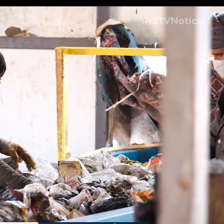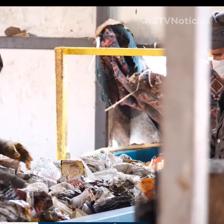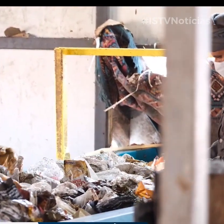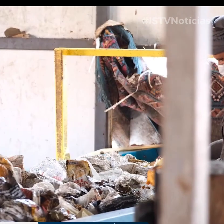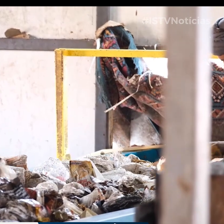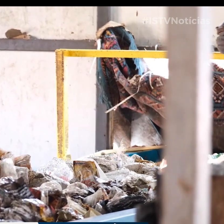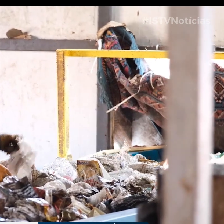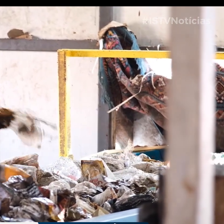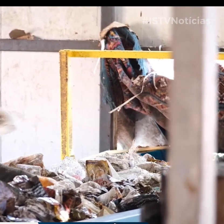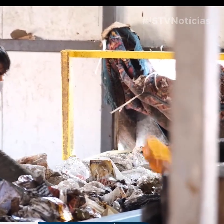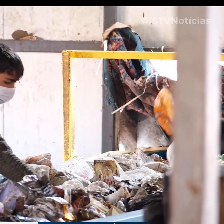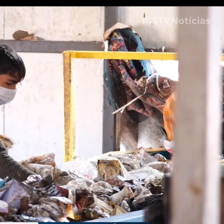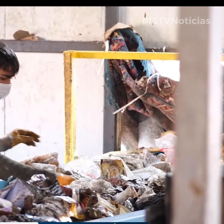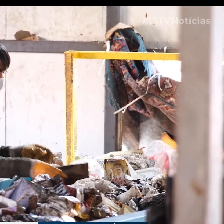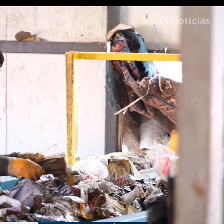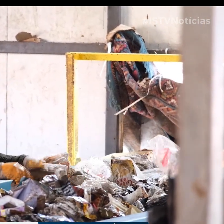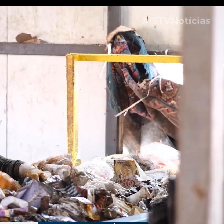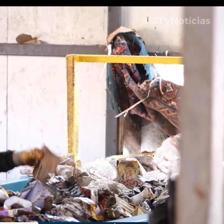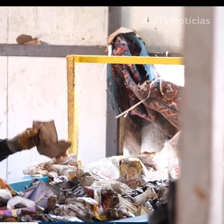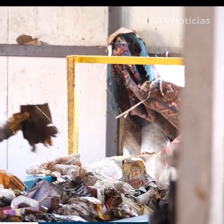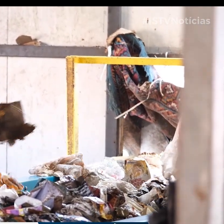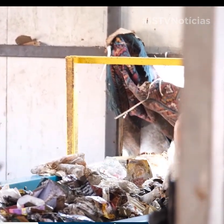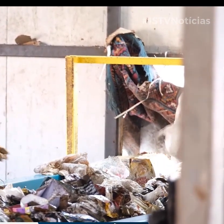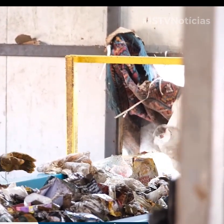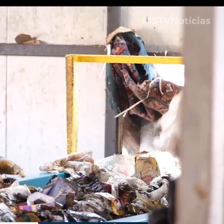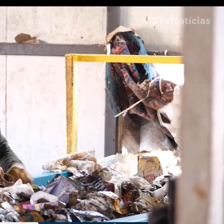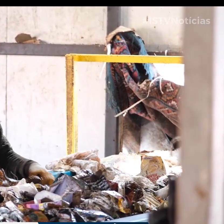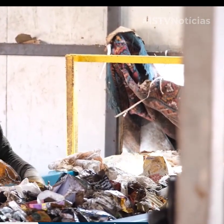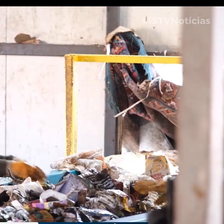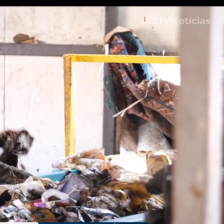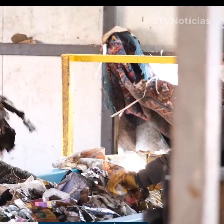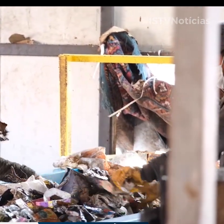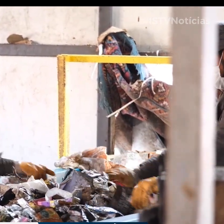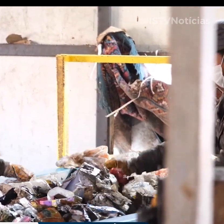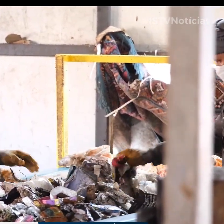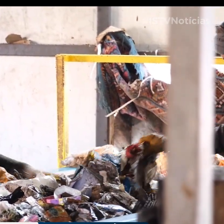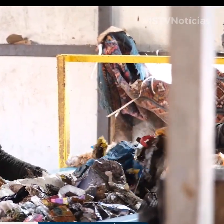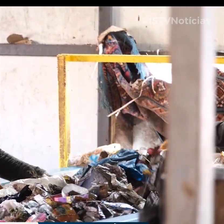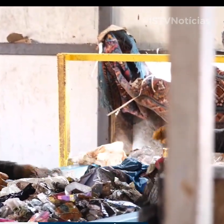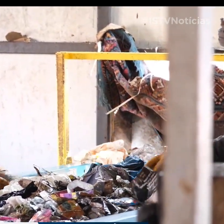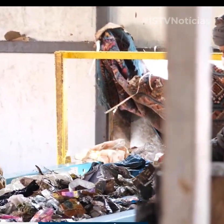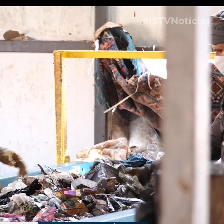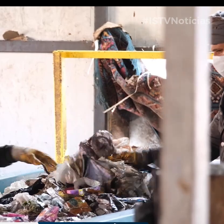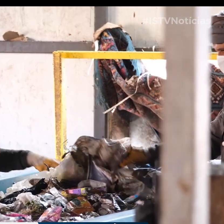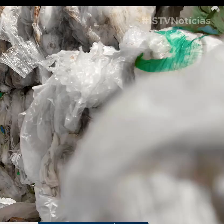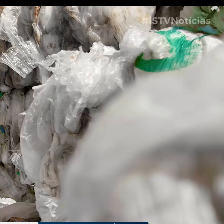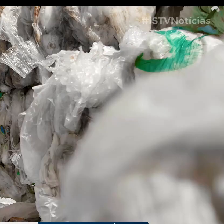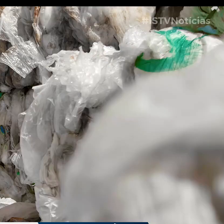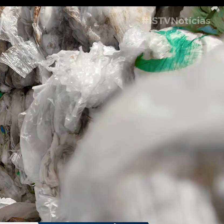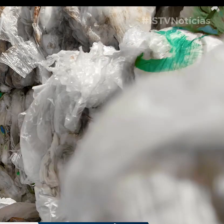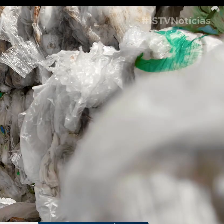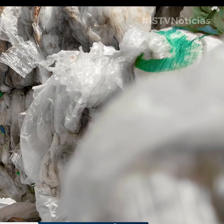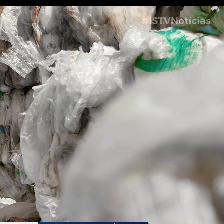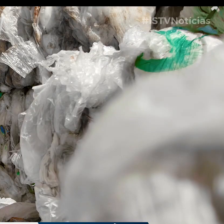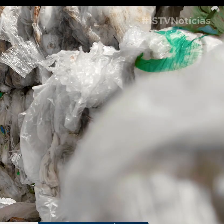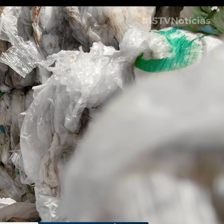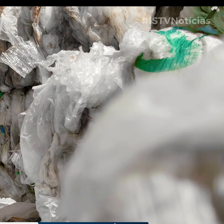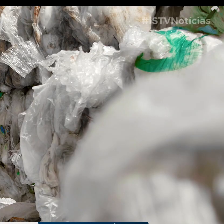reutilizado ou compostado fecha aspas a definição inclusive já foi atualizada até nos dispositivos